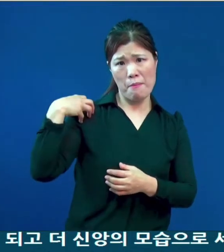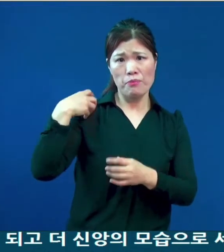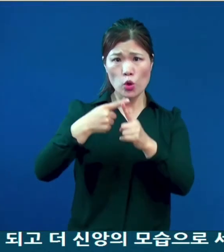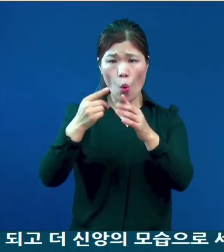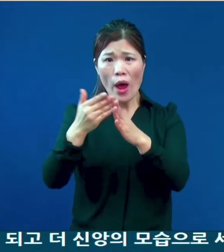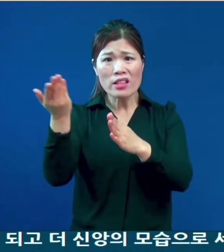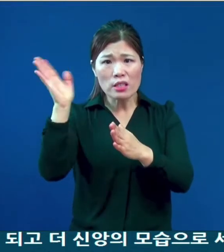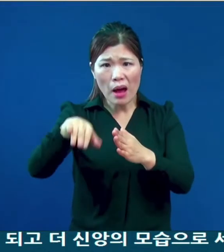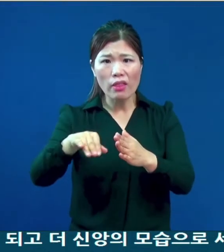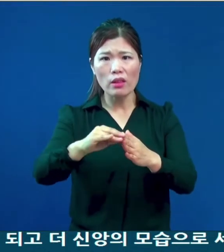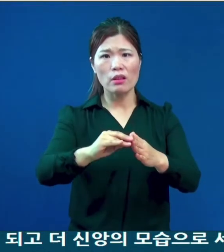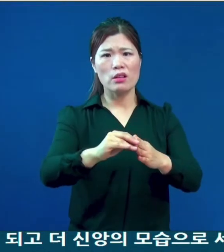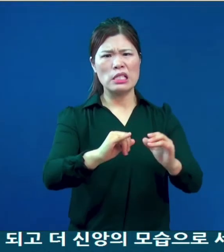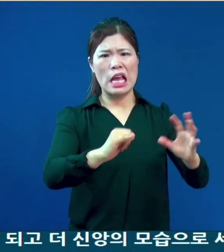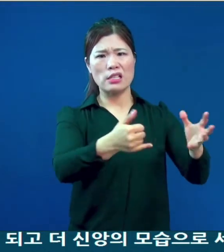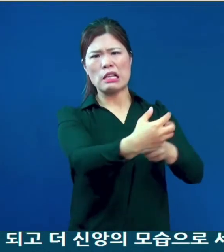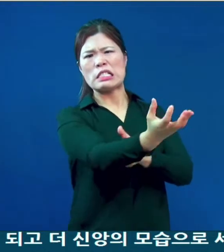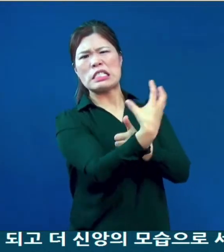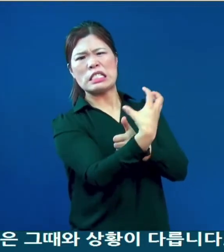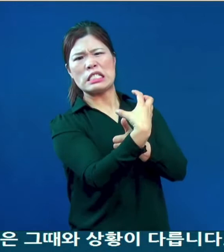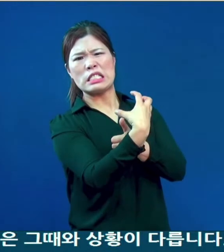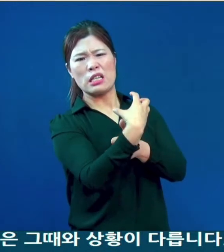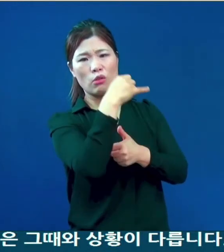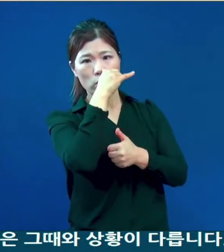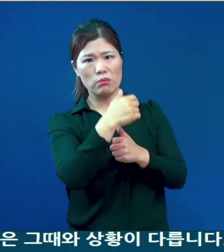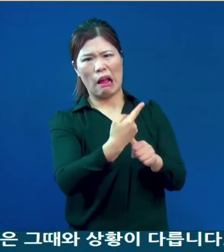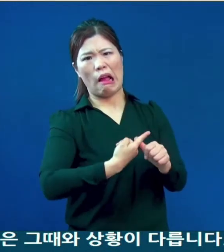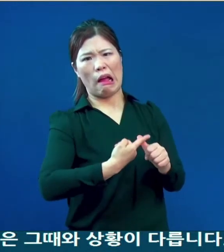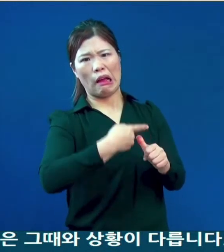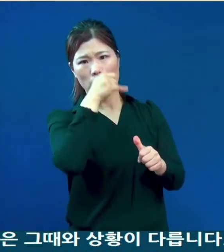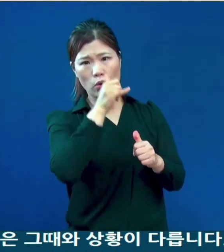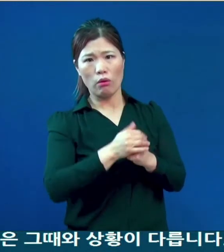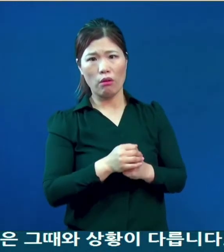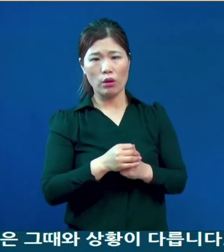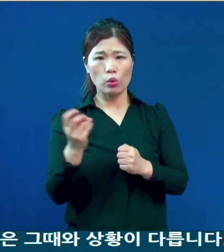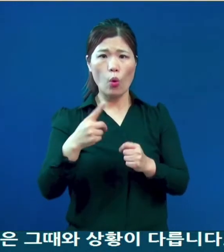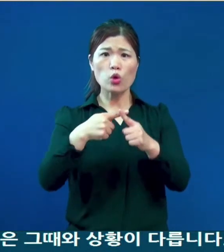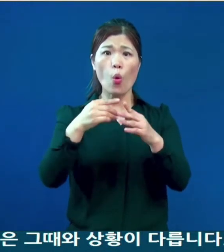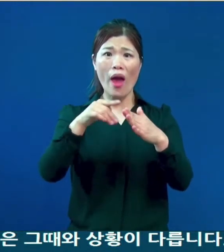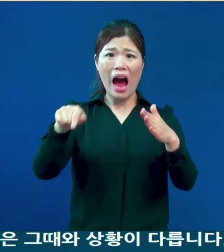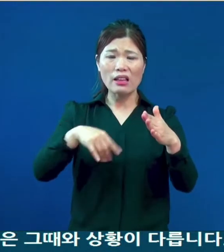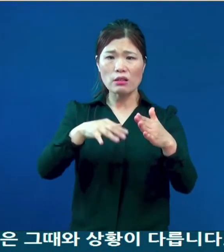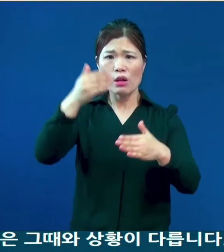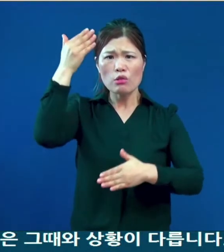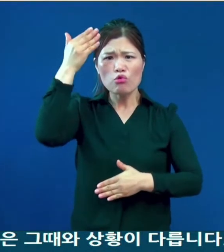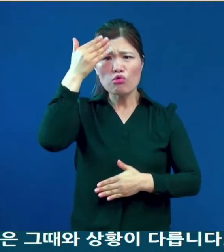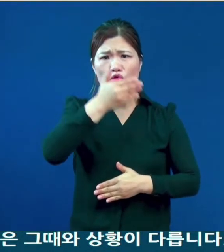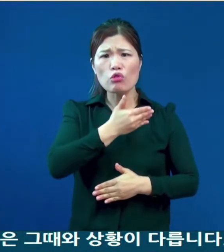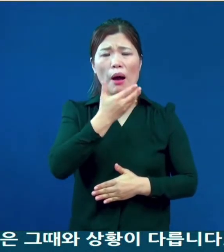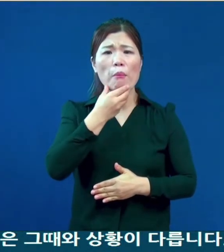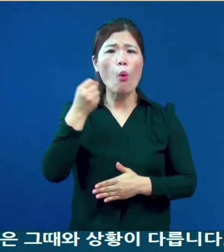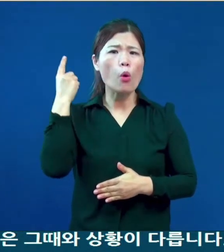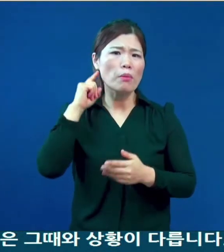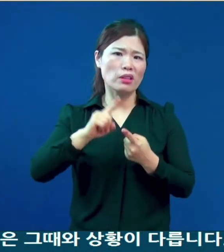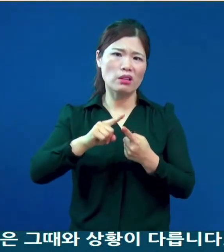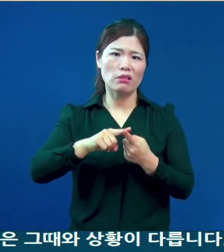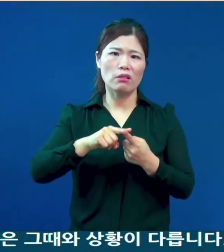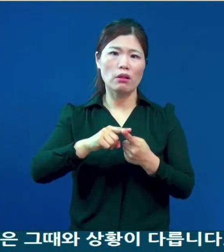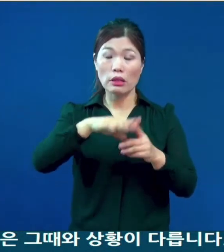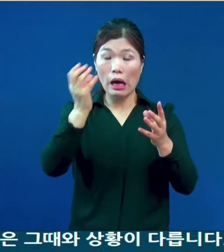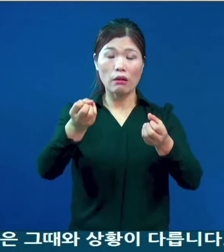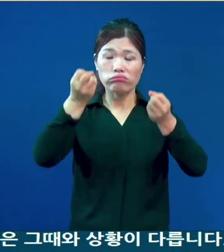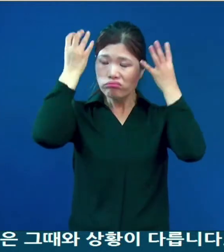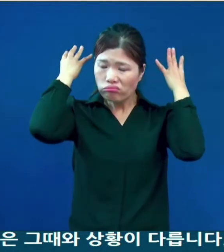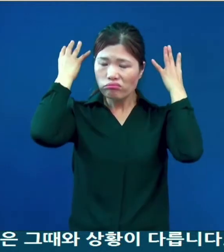되고 내부적으로는 복음의 순수성을 잃어버리는 듯한 모습을 보게 되어서 너무나도